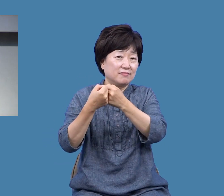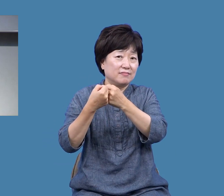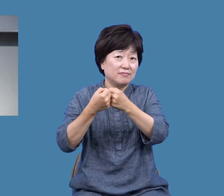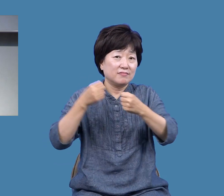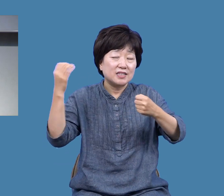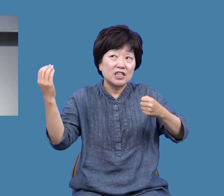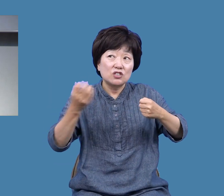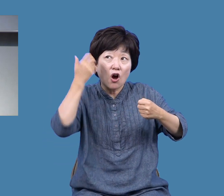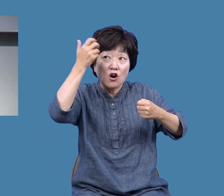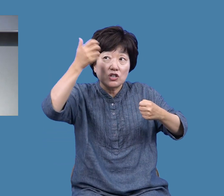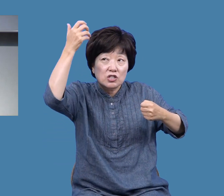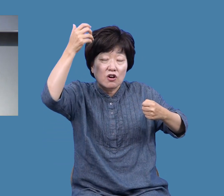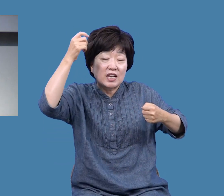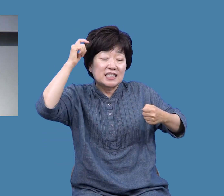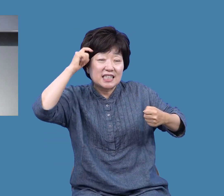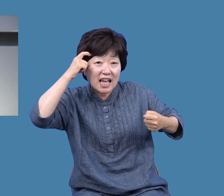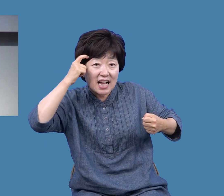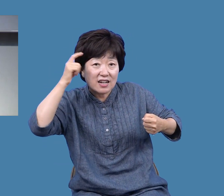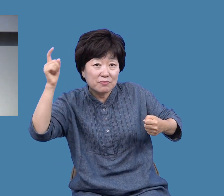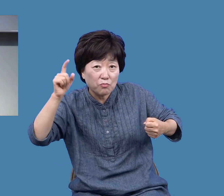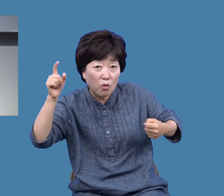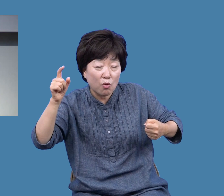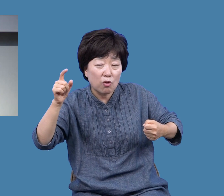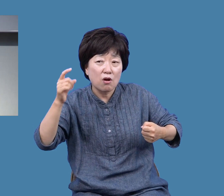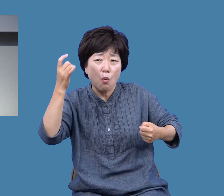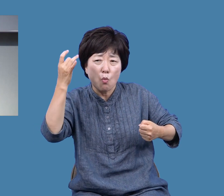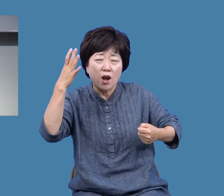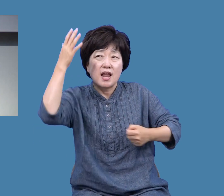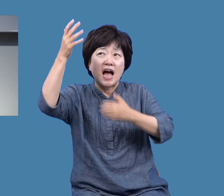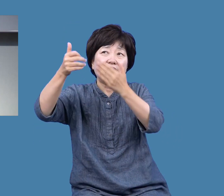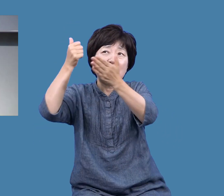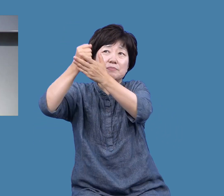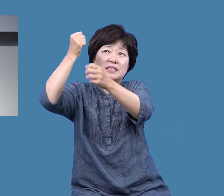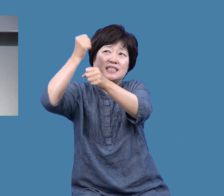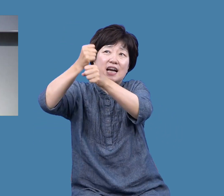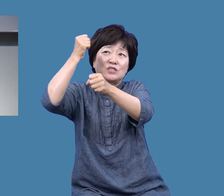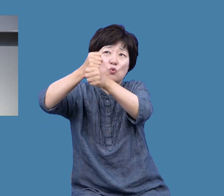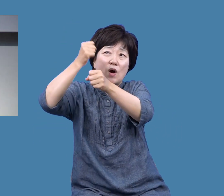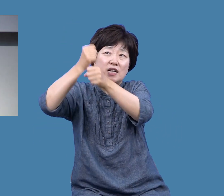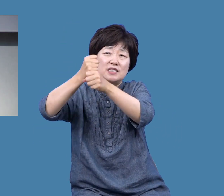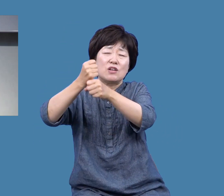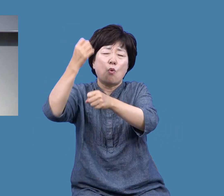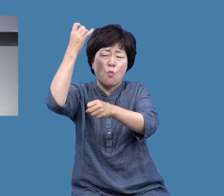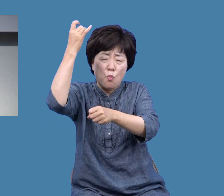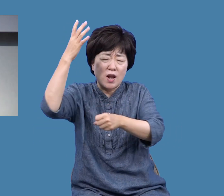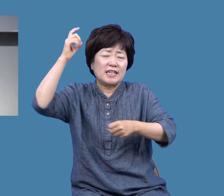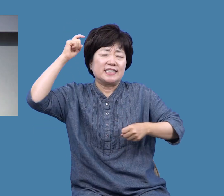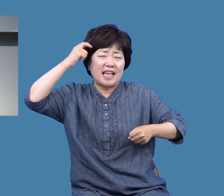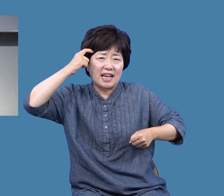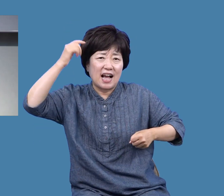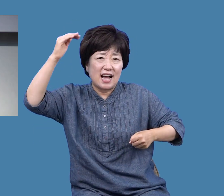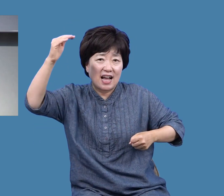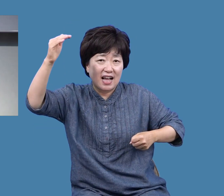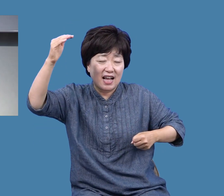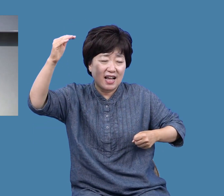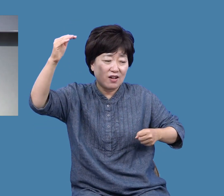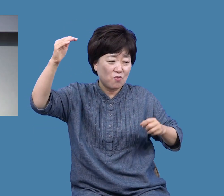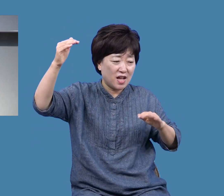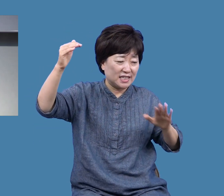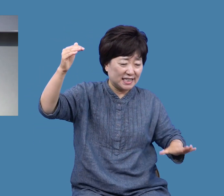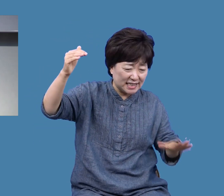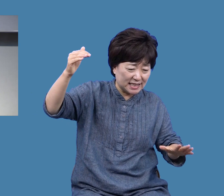창조하셨던 그 본능, 그 생각이지. 근데 그것에 계속 부딪히고 거스르고 한다는 거예요.